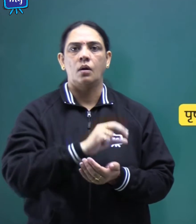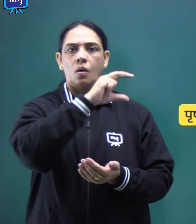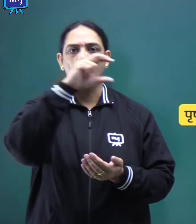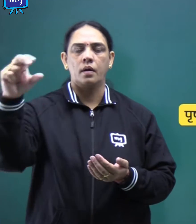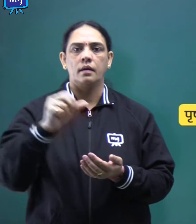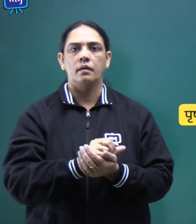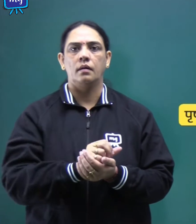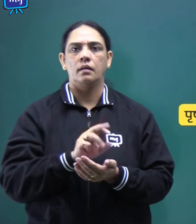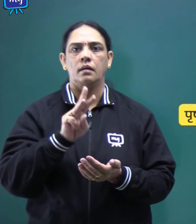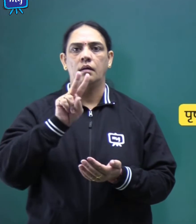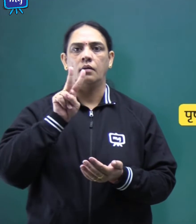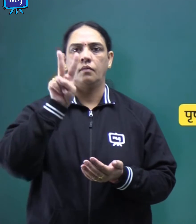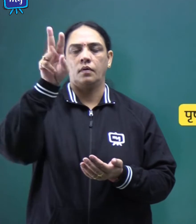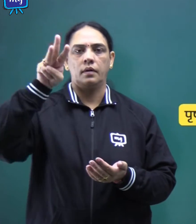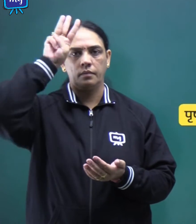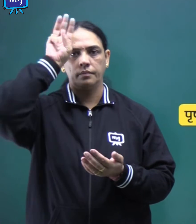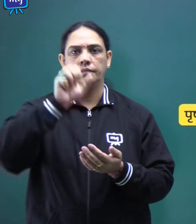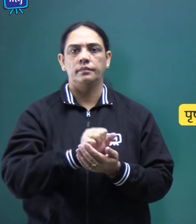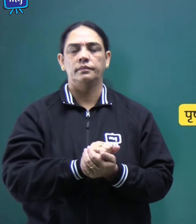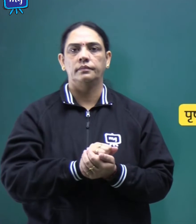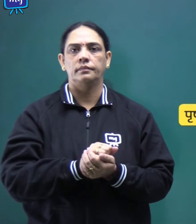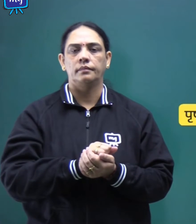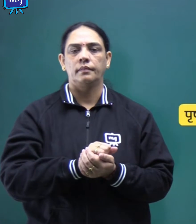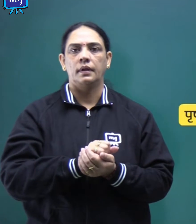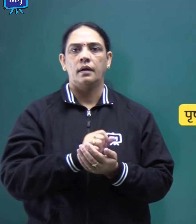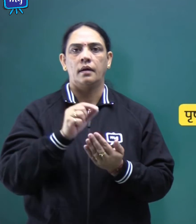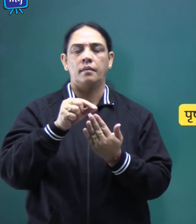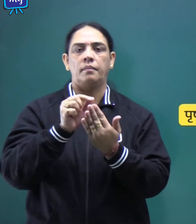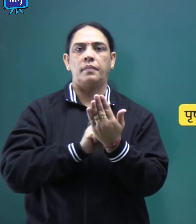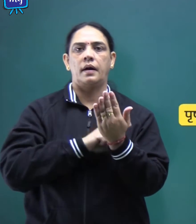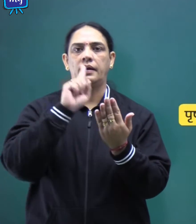और आयतन भाग 1